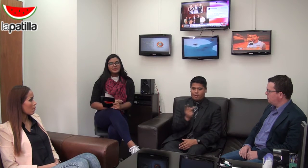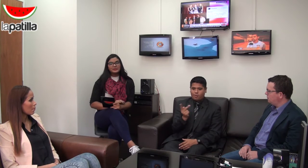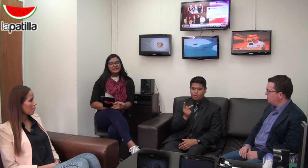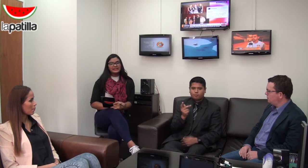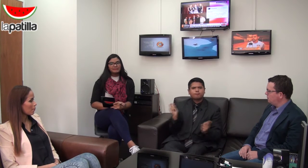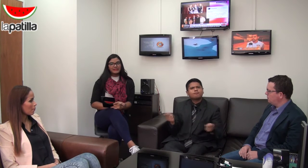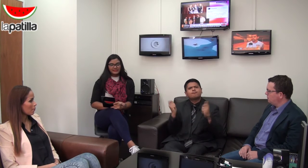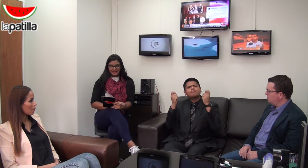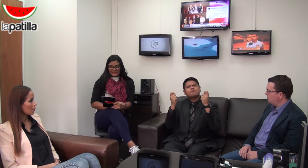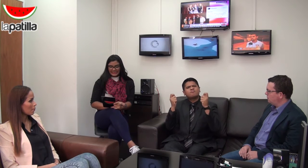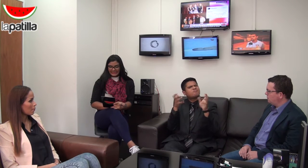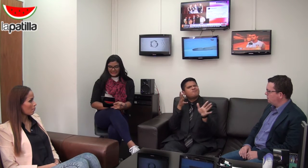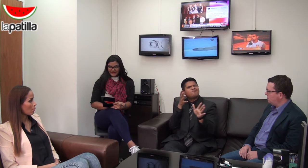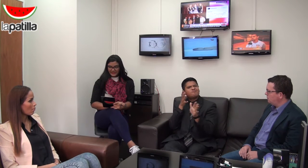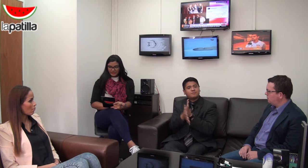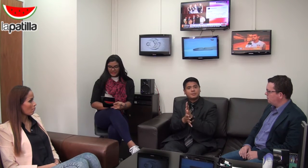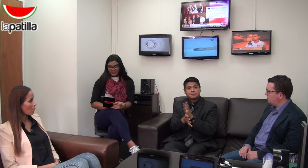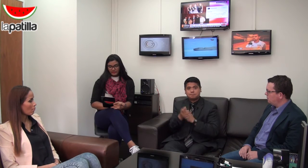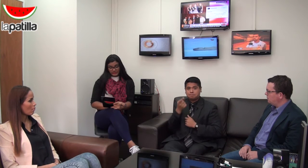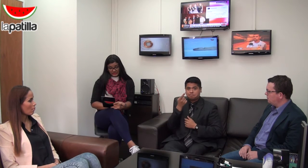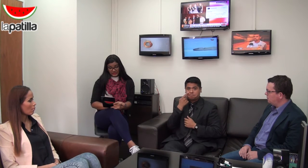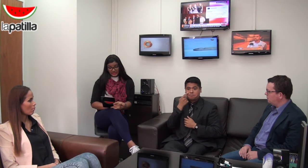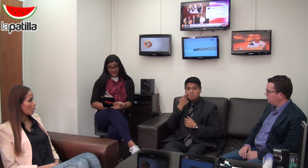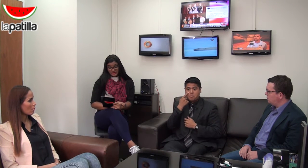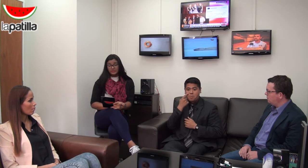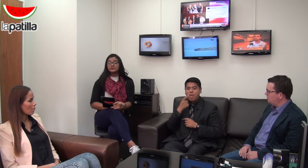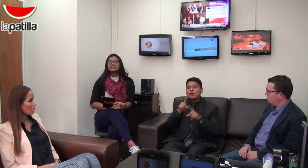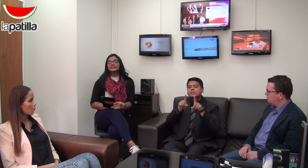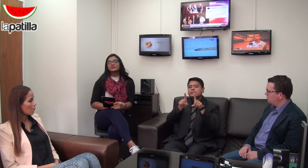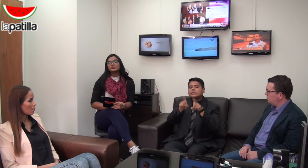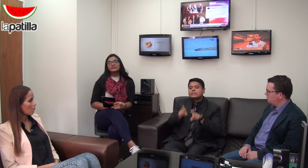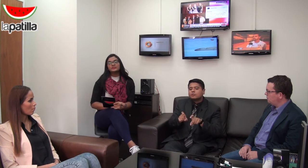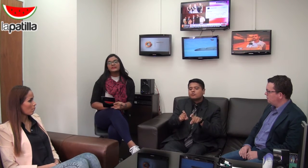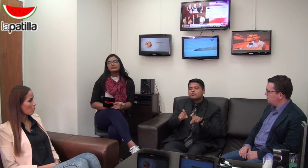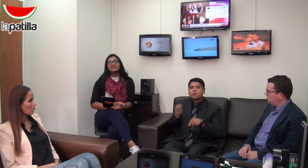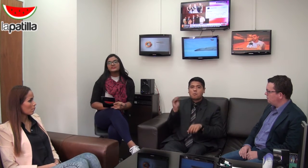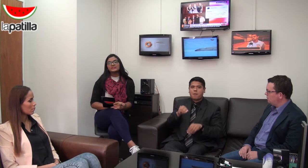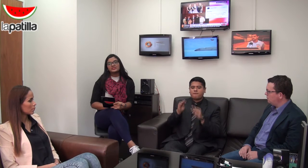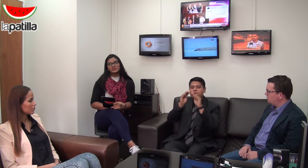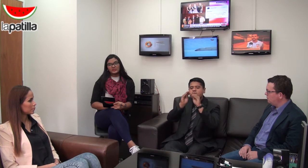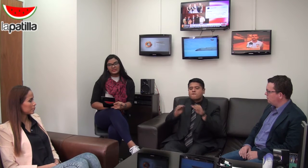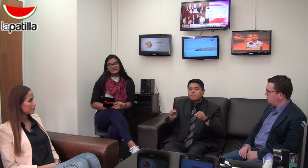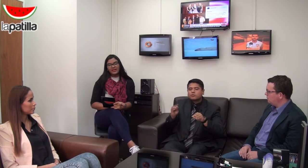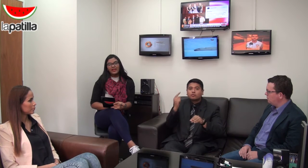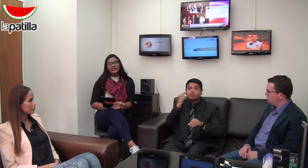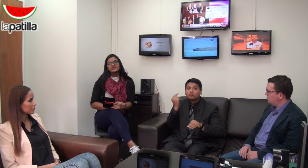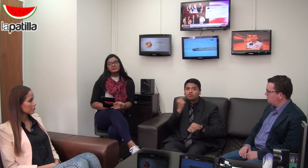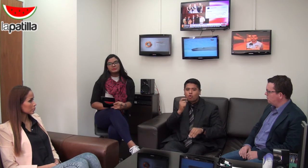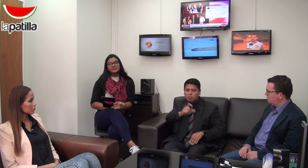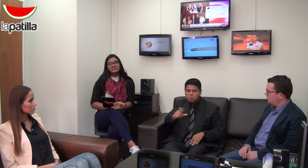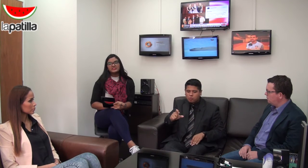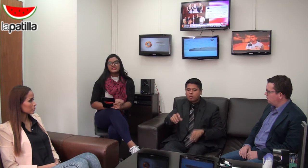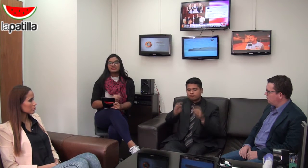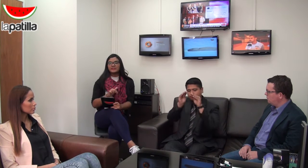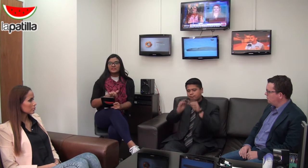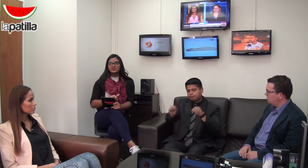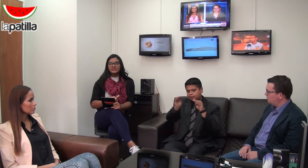hoy una campaña que lleva el nombre de Formación y Diagnóstico en Derechos Humanos para Personas Sordas. Esto a propósito de que en Venezuela